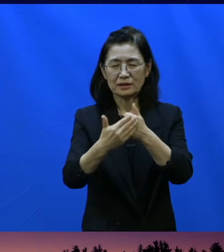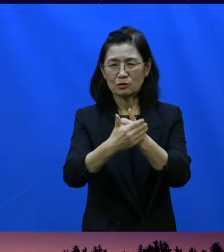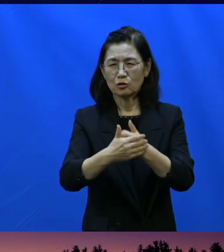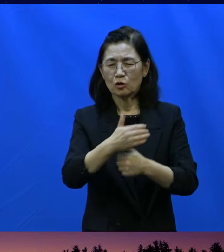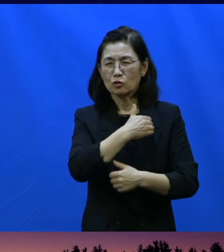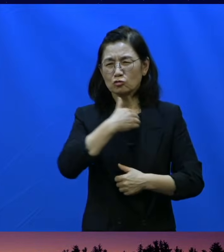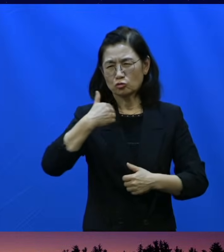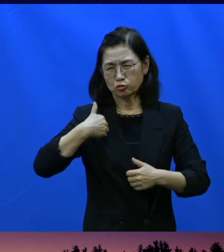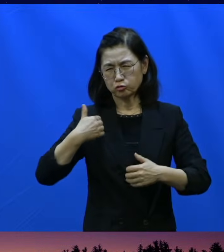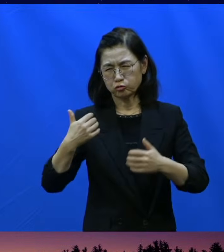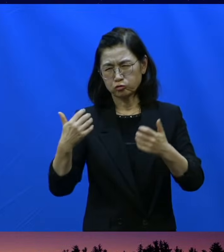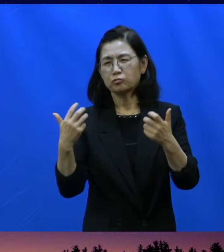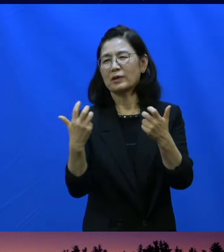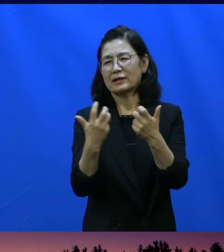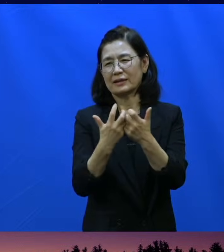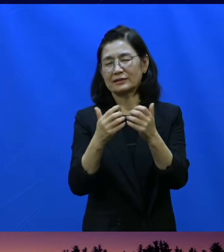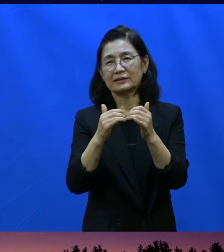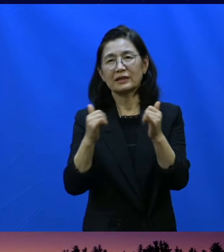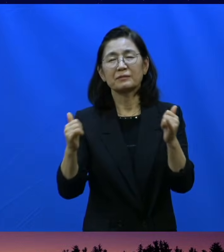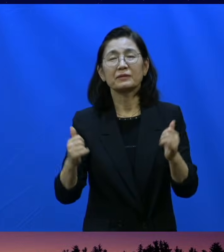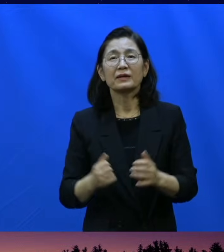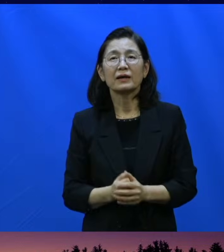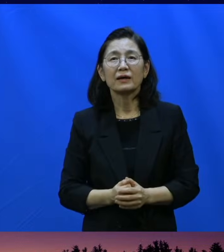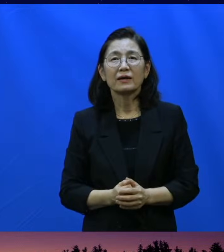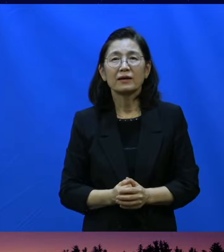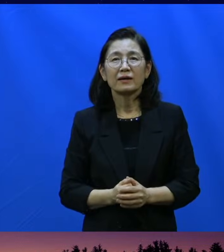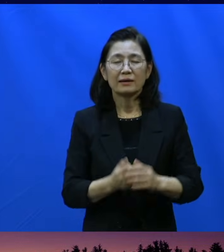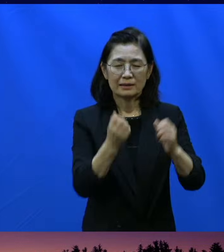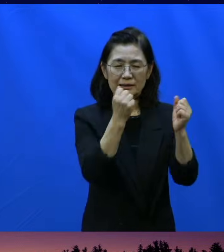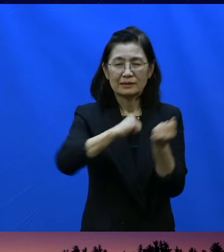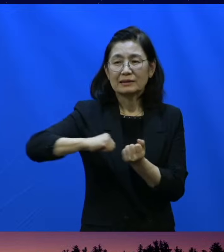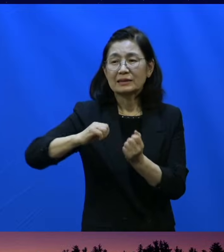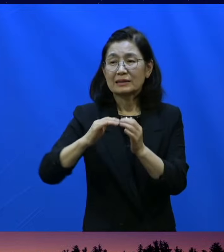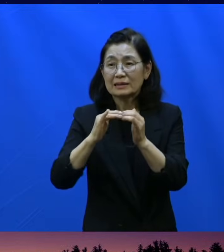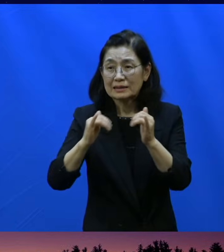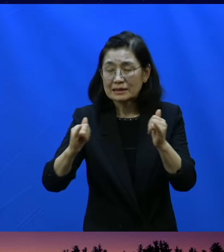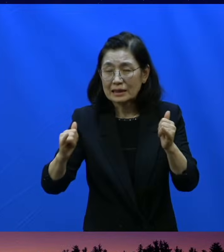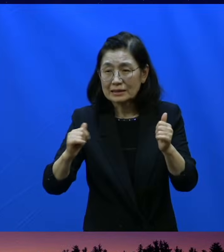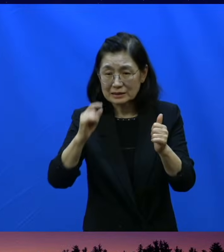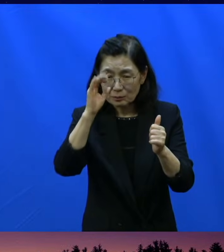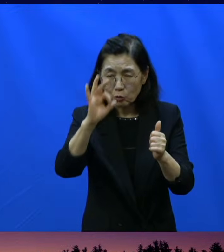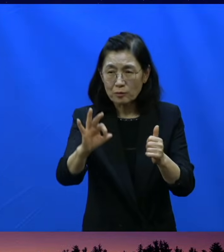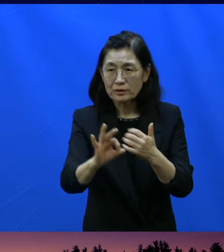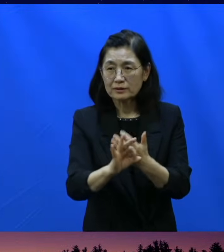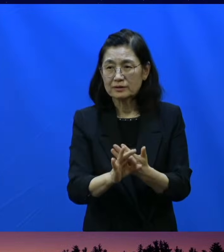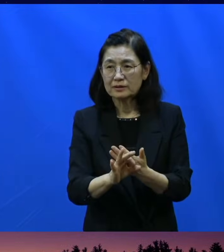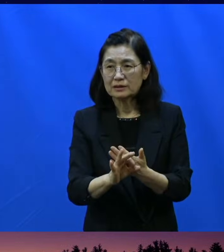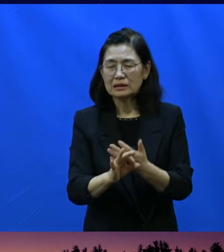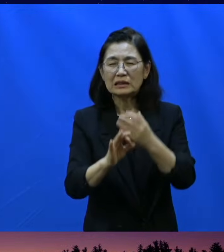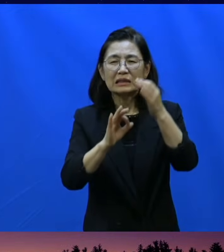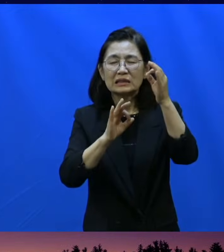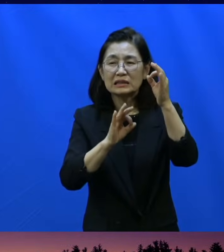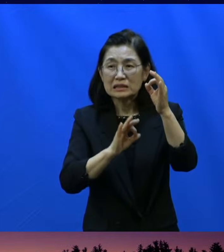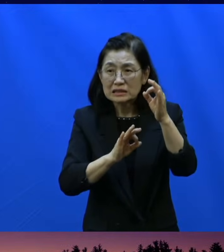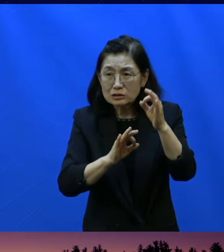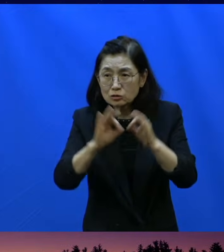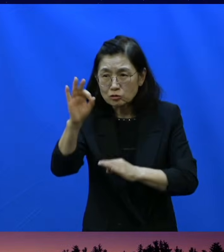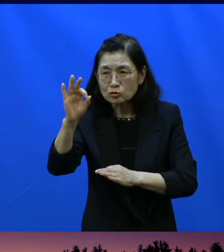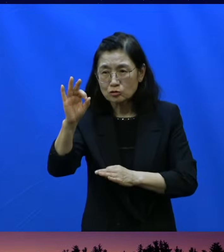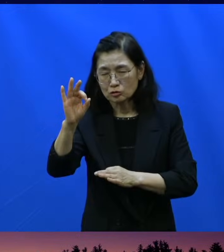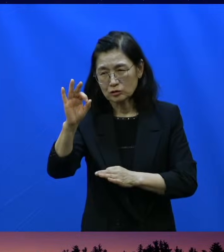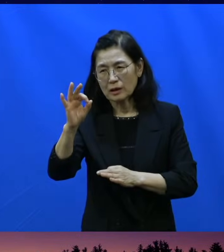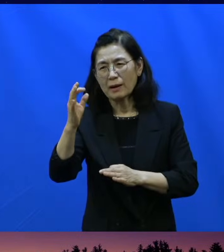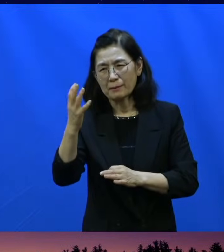여러분, 탕자를 보면, 누가복음 15장에 나오는 탕자를 보면 저지른 실수가 작은 게 아니에요. 그죠?